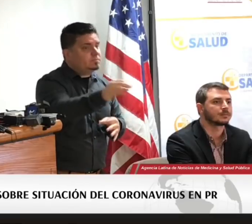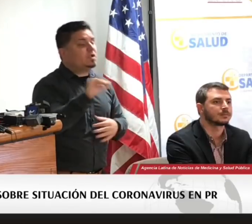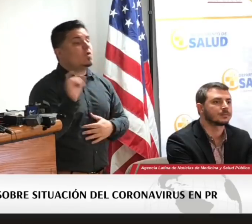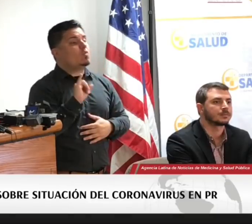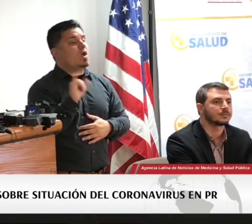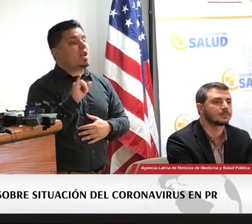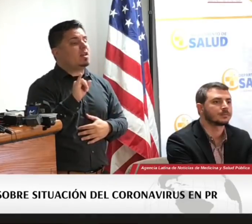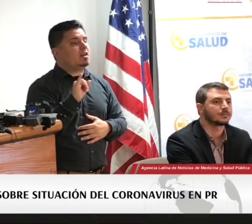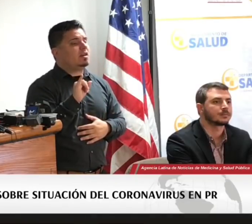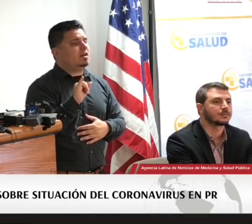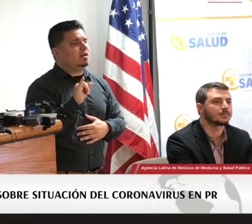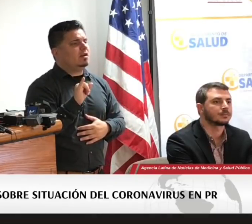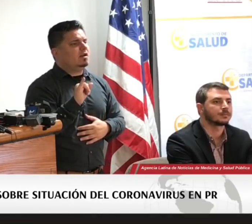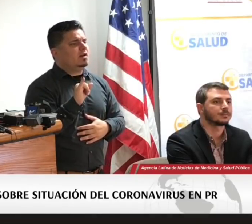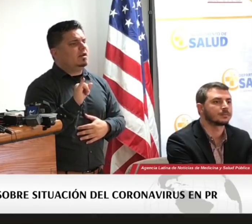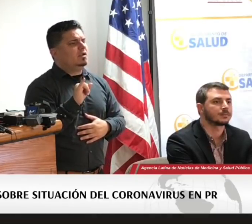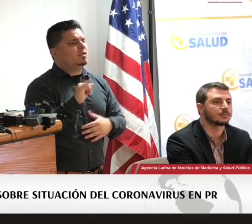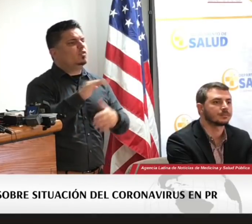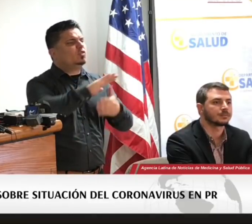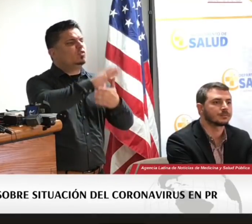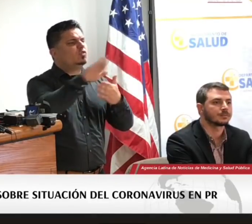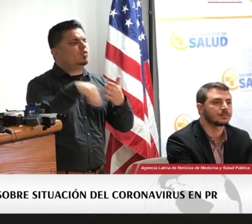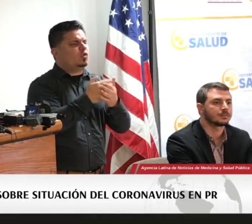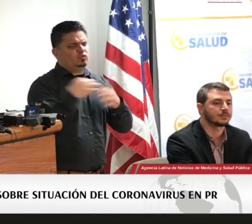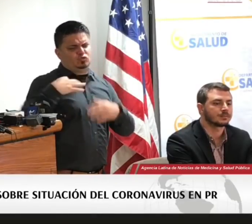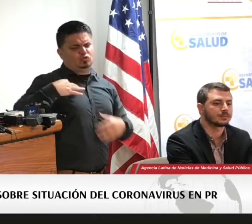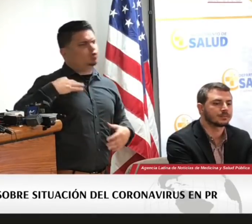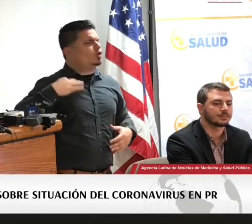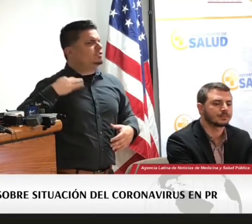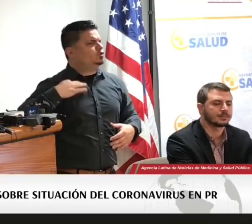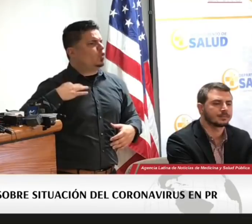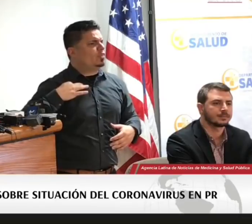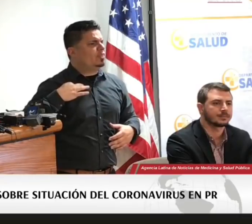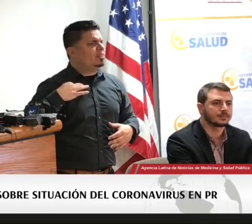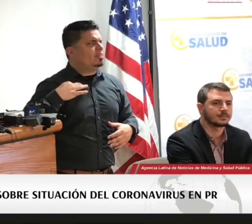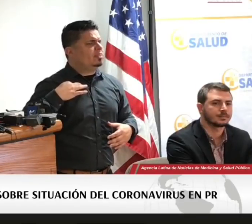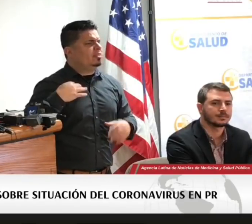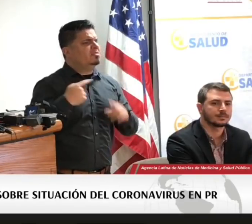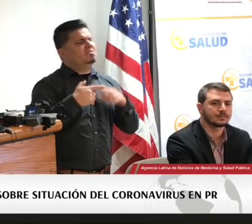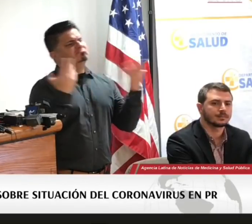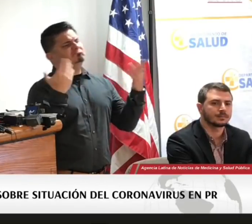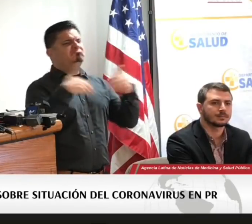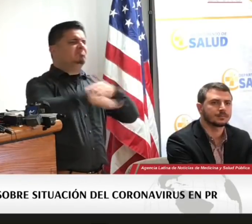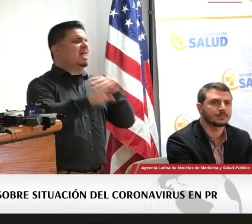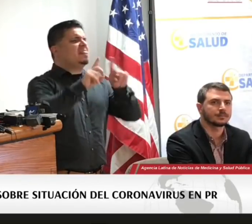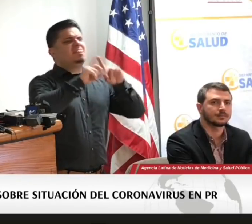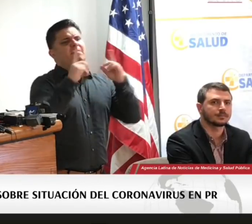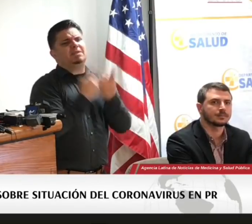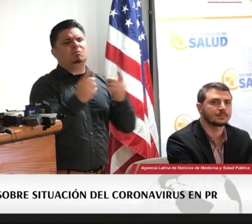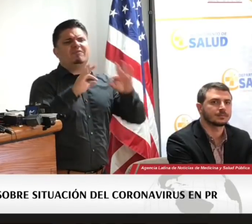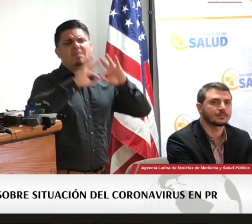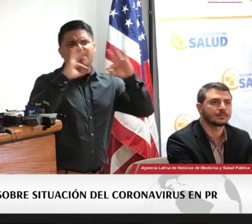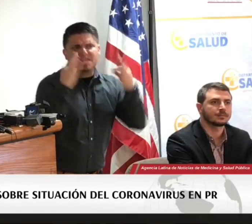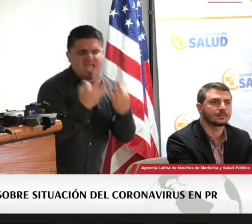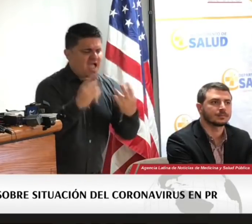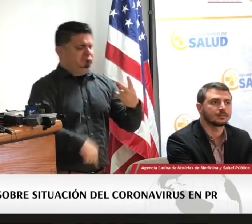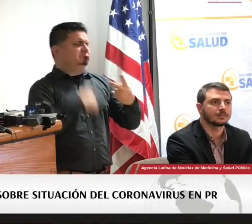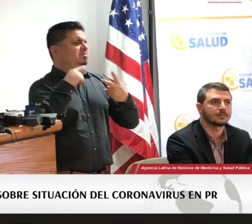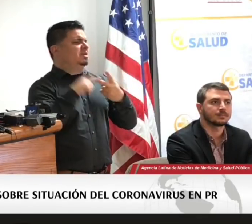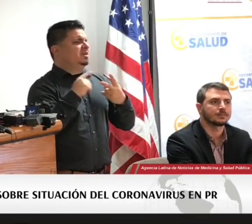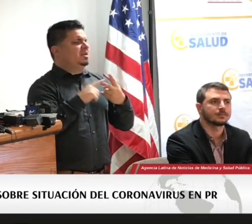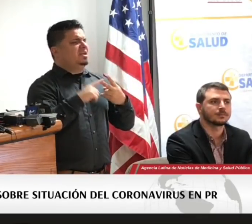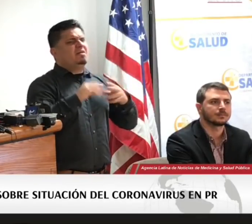a todas las solicitudes que tenga que ver, por ejemplo, que vayan al Departamento de la Familia o que vayan al Departamento de la